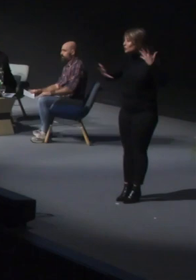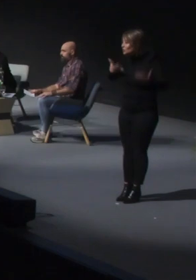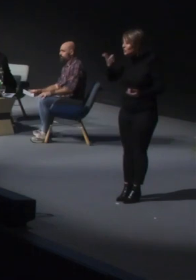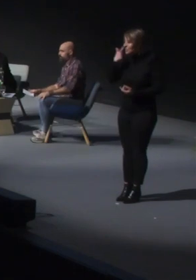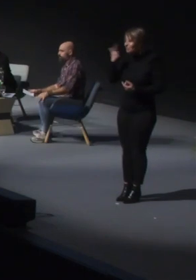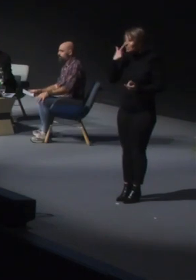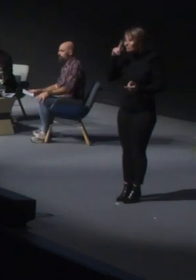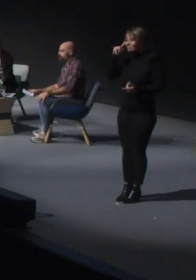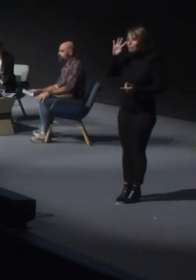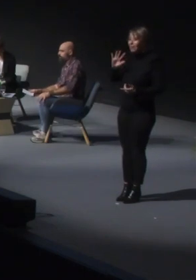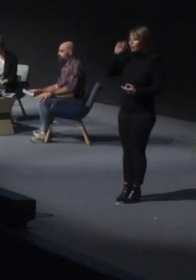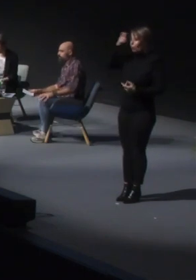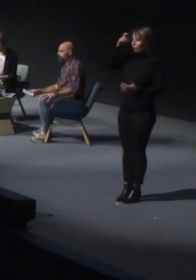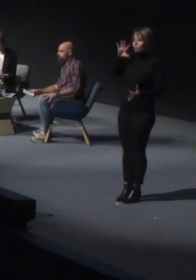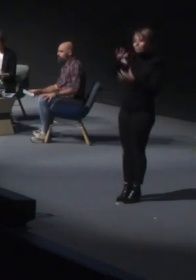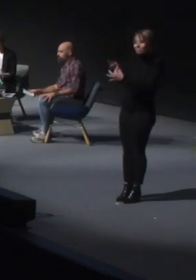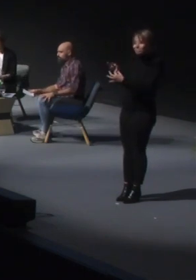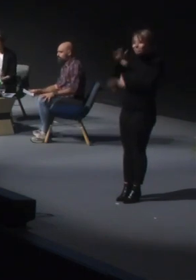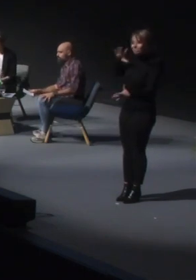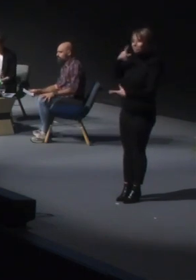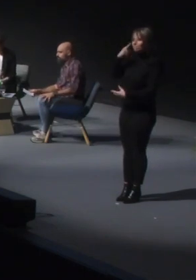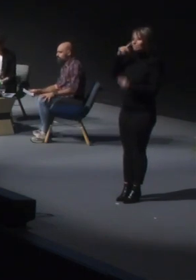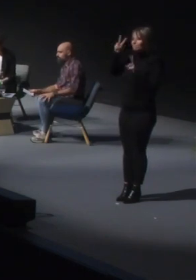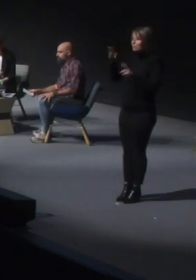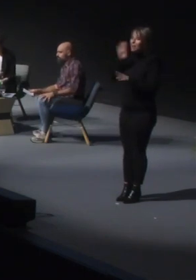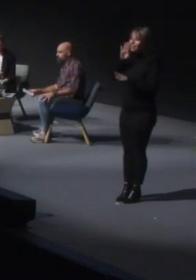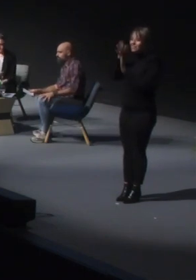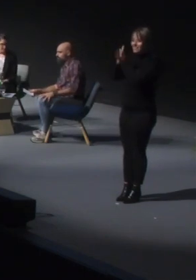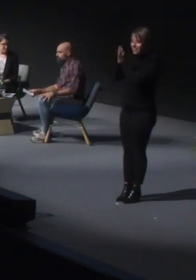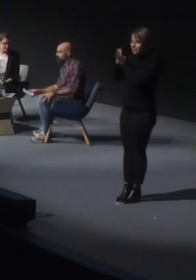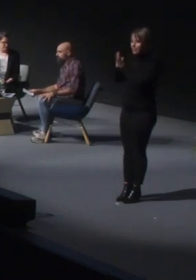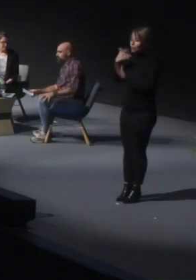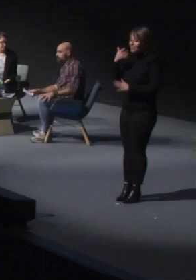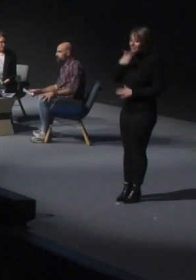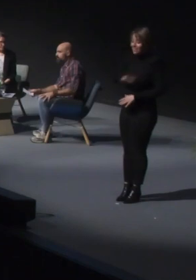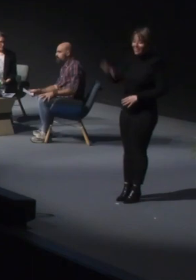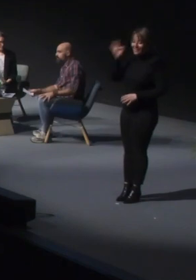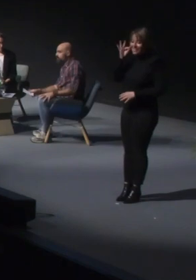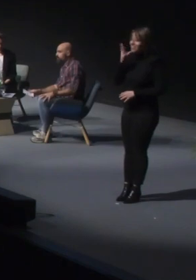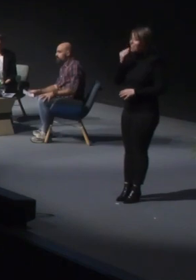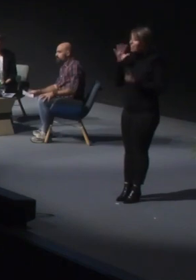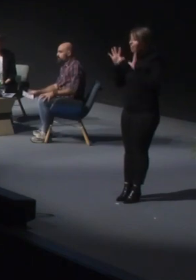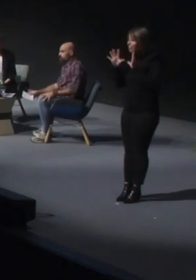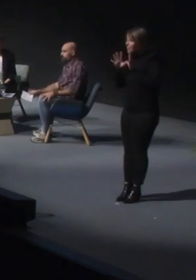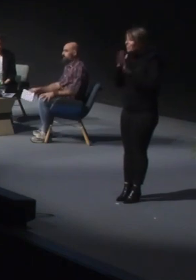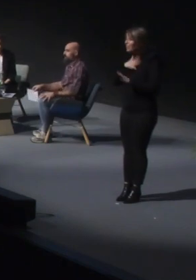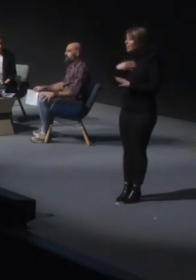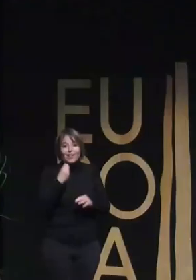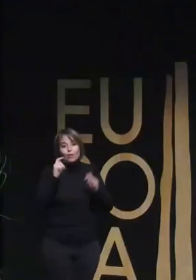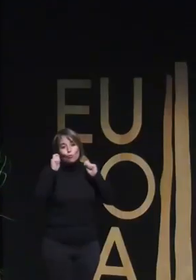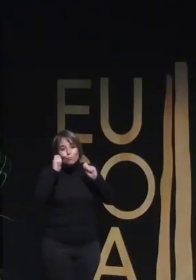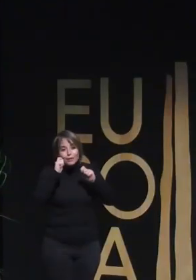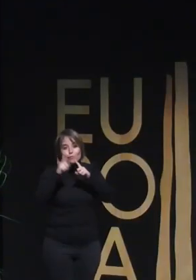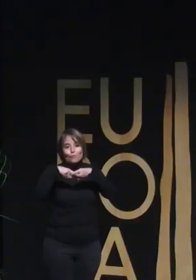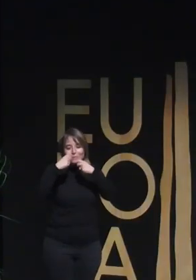les corresponden. Lo que has que comentado antes tú de la niña de 10 años tiene un poco igual que ver con eso. Sí, ¿no? O